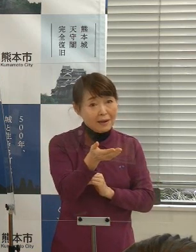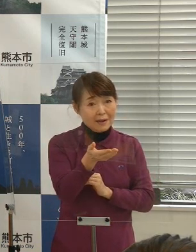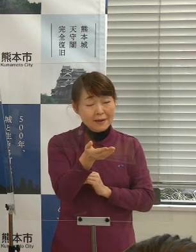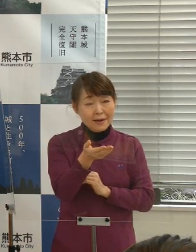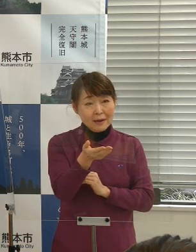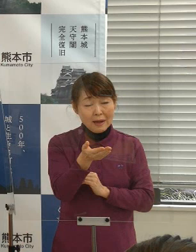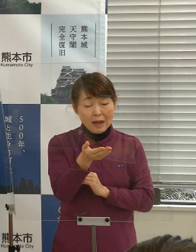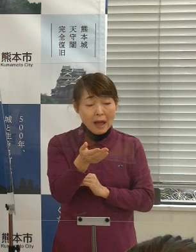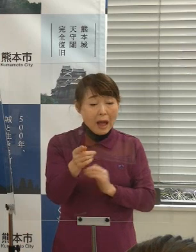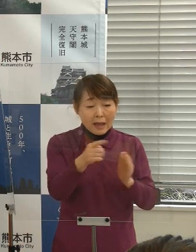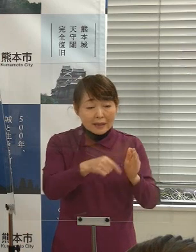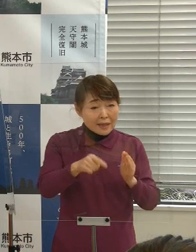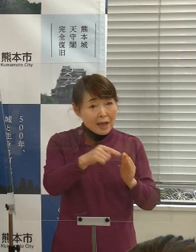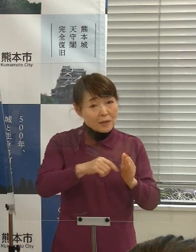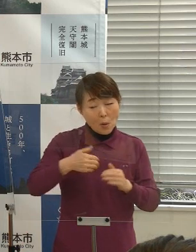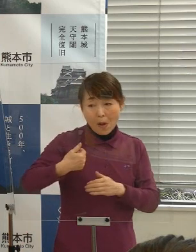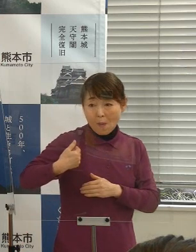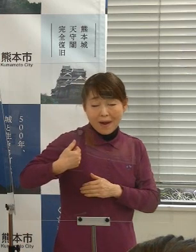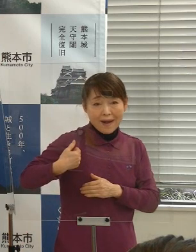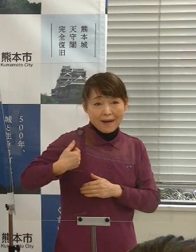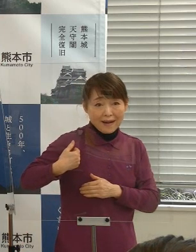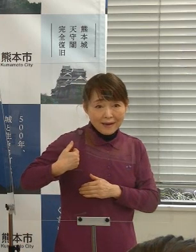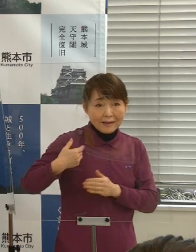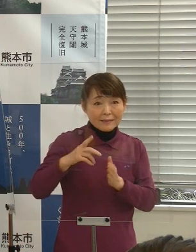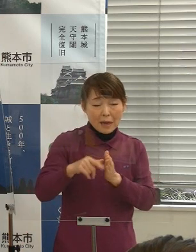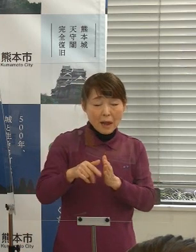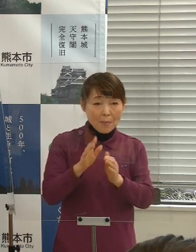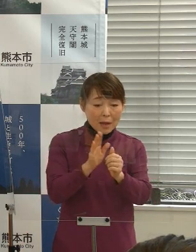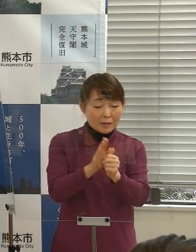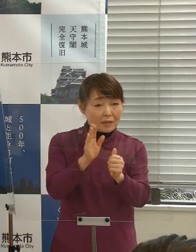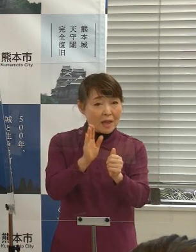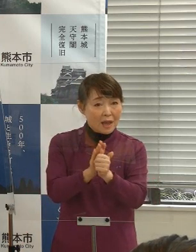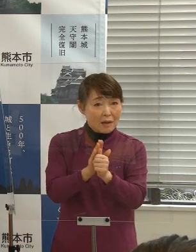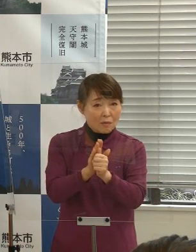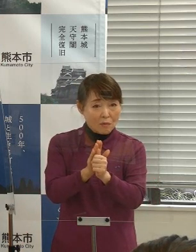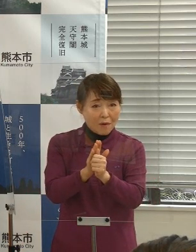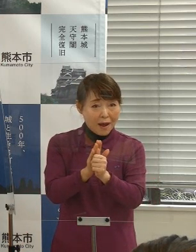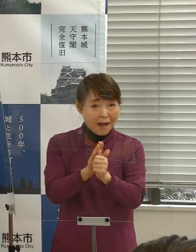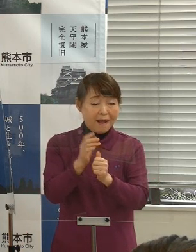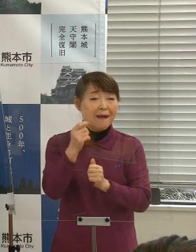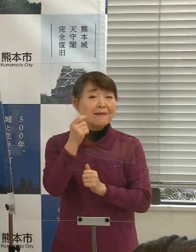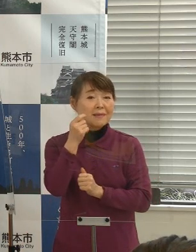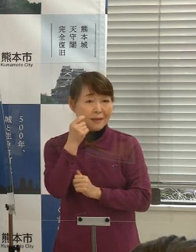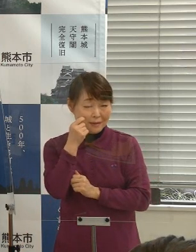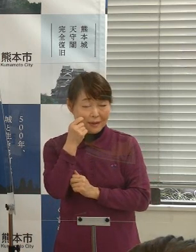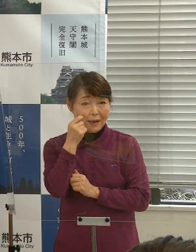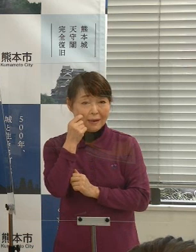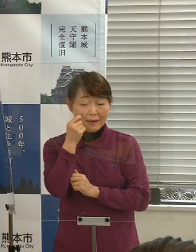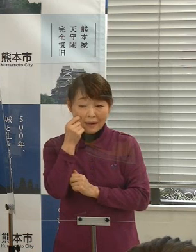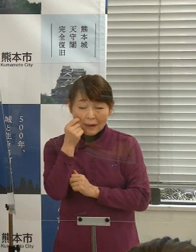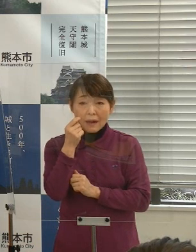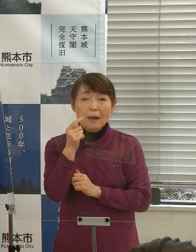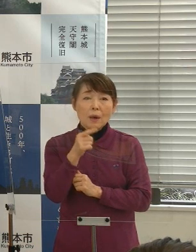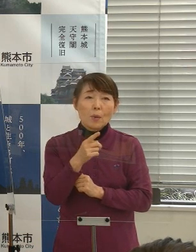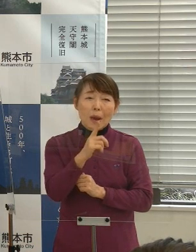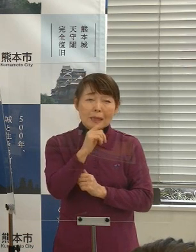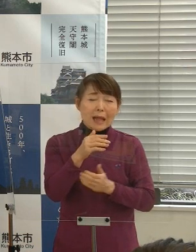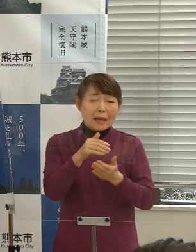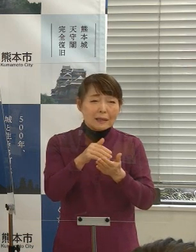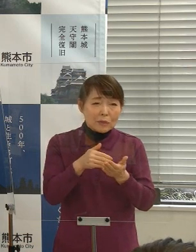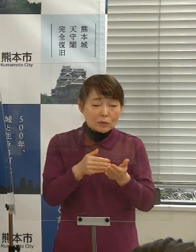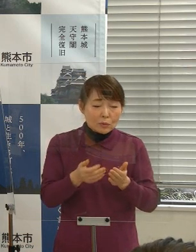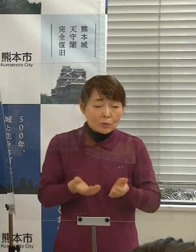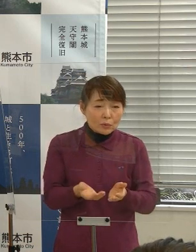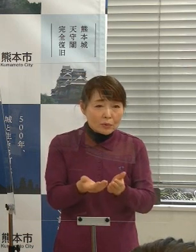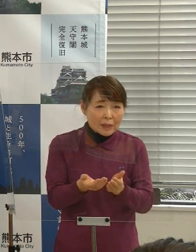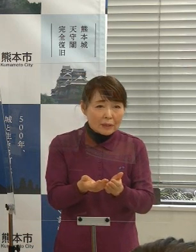からないことには支援をすることができないわけですね。ですからただ単にそのこれは内密出産であるのか、あるいは匿名